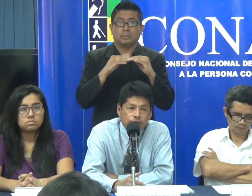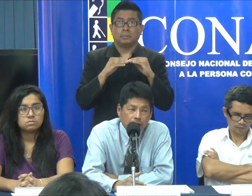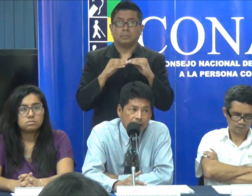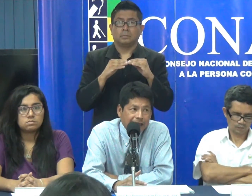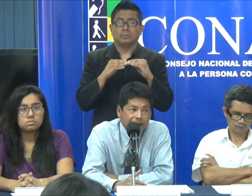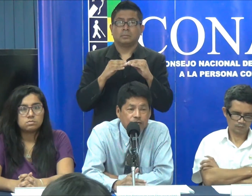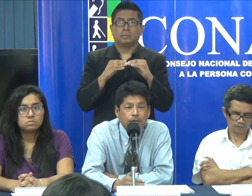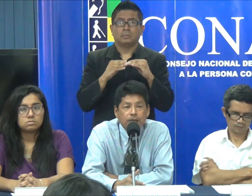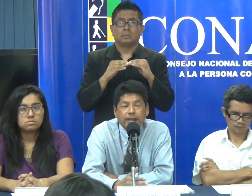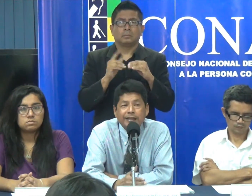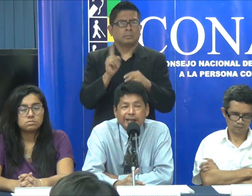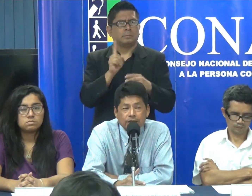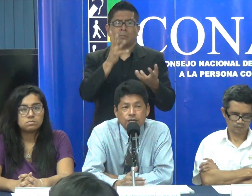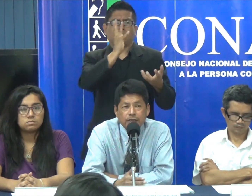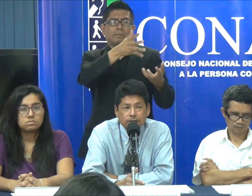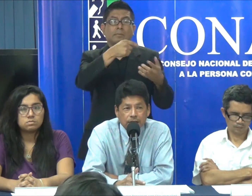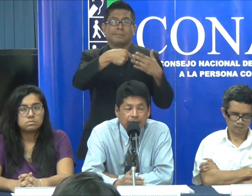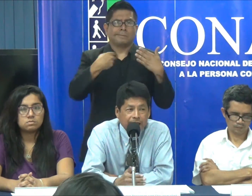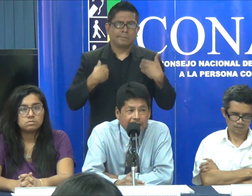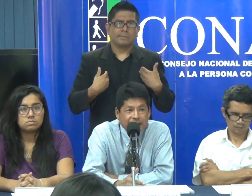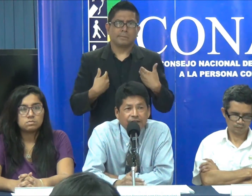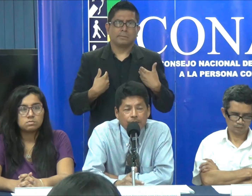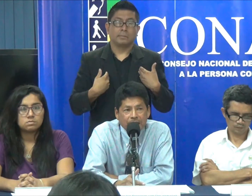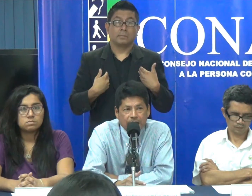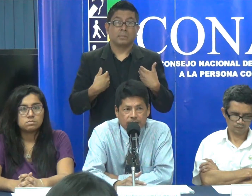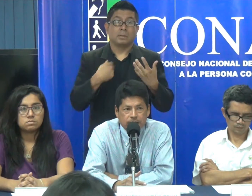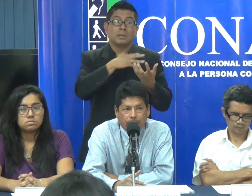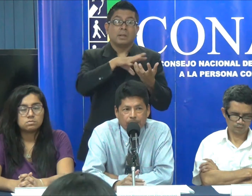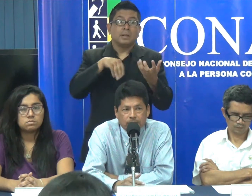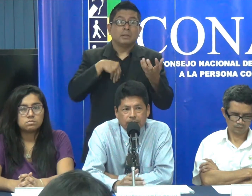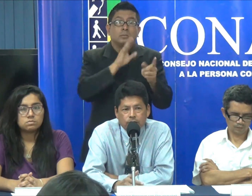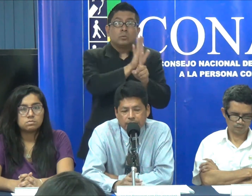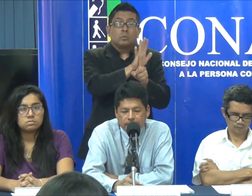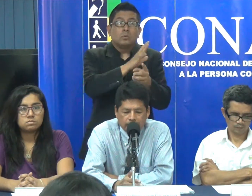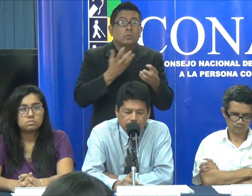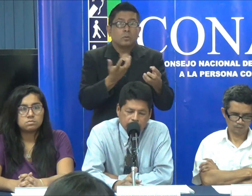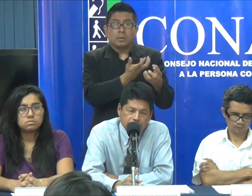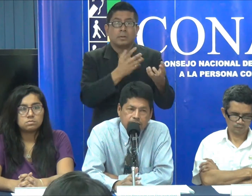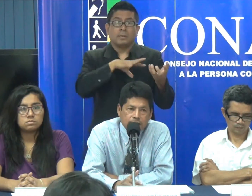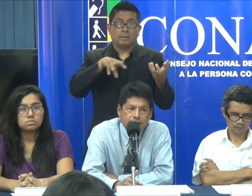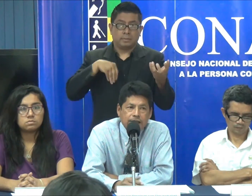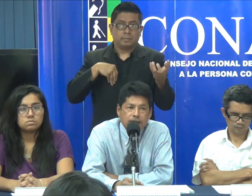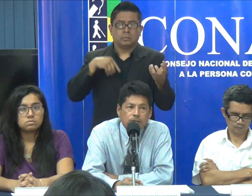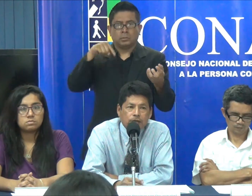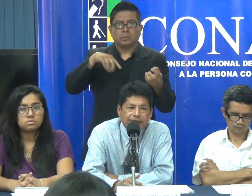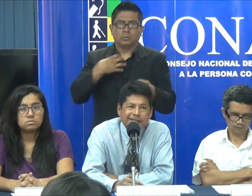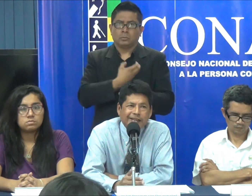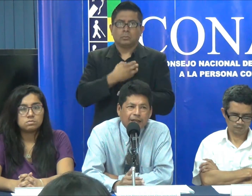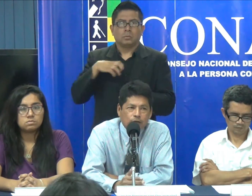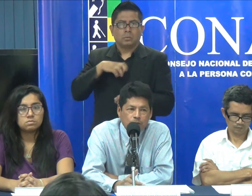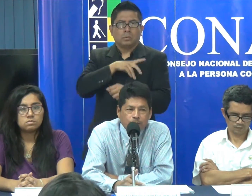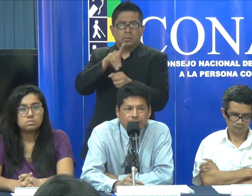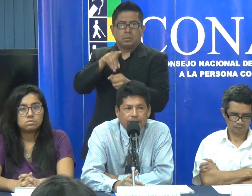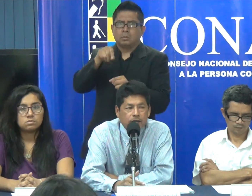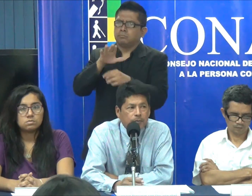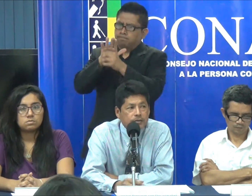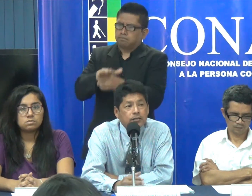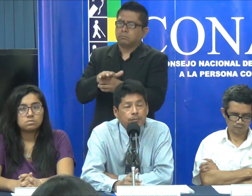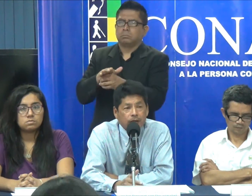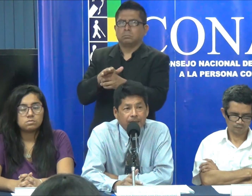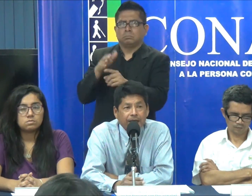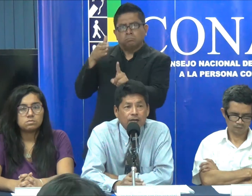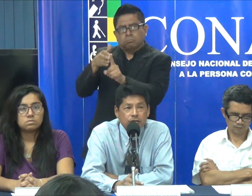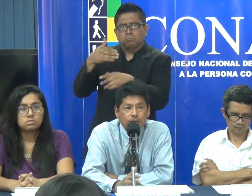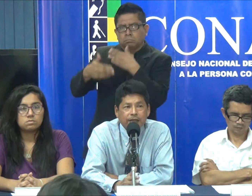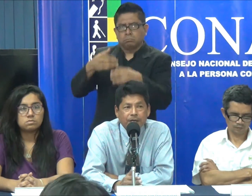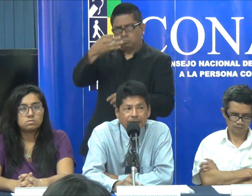todo que no se vulneren derechos de esas familias, ¿verdad? Entonces, desde esta instancia exigimos que se cumpla el debido proceso,